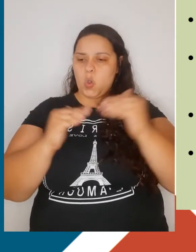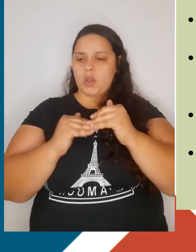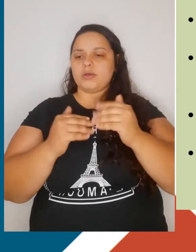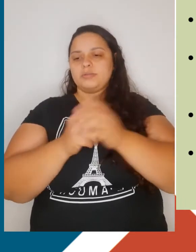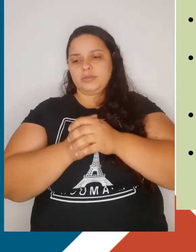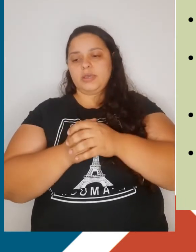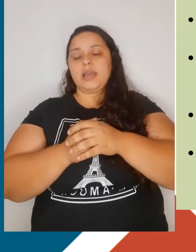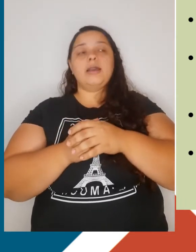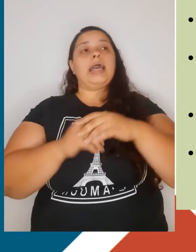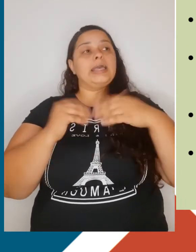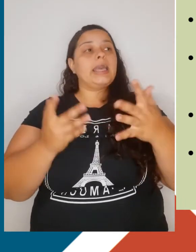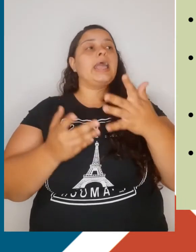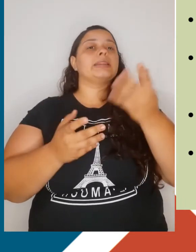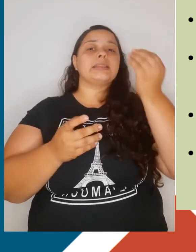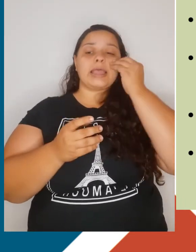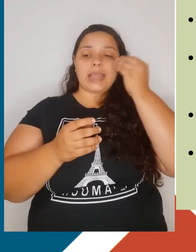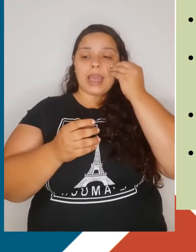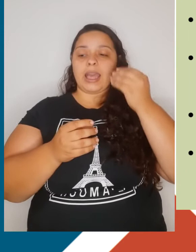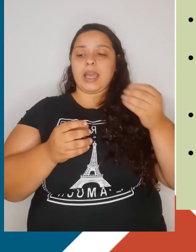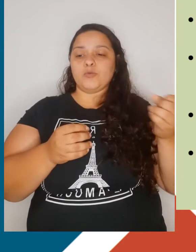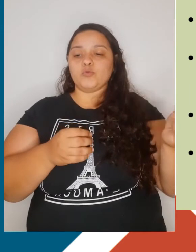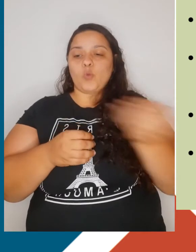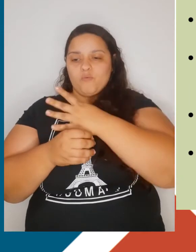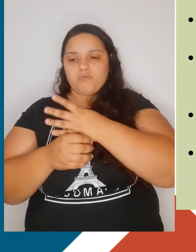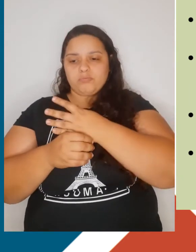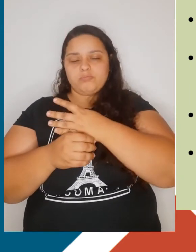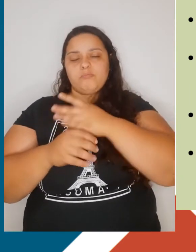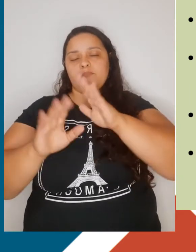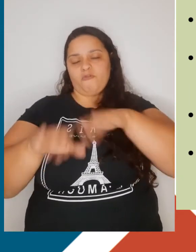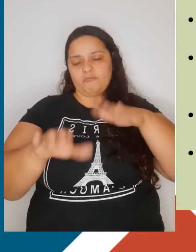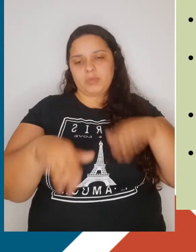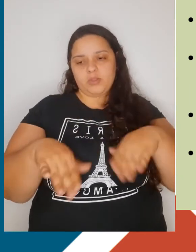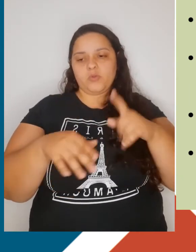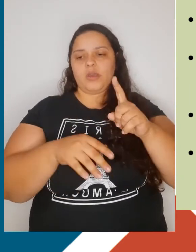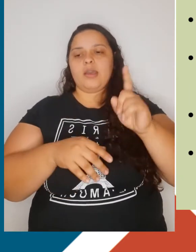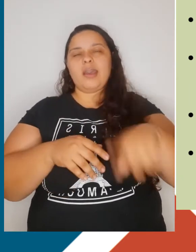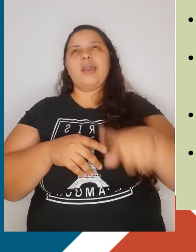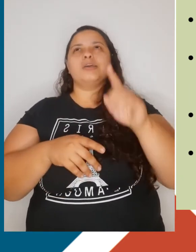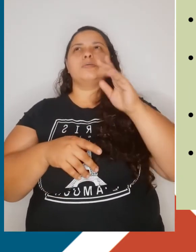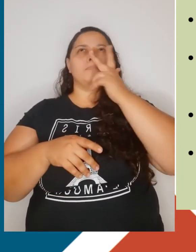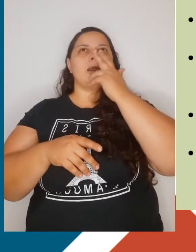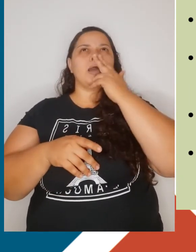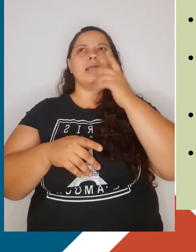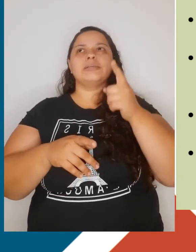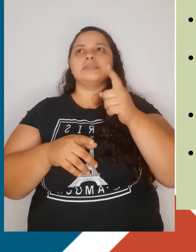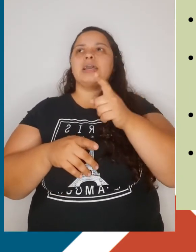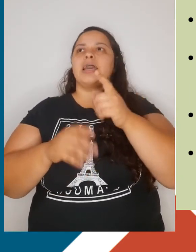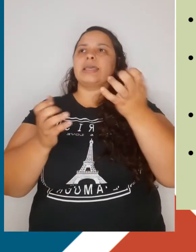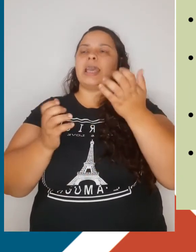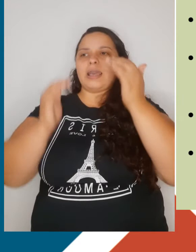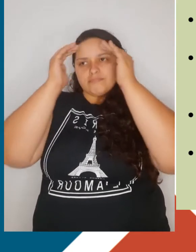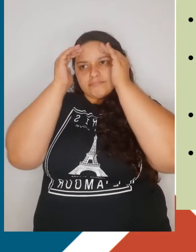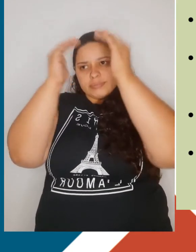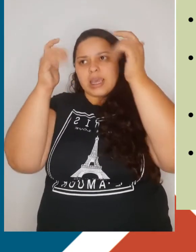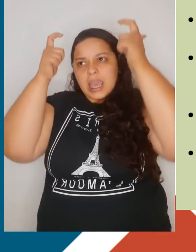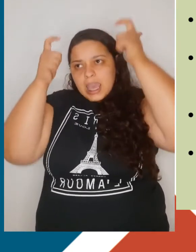acabam promovendo uma maior autonomia e independência no governo da colônia. Esse movimento, que no começo era especialmente